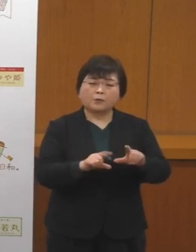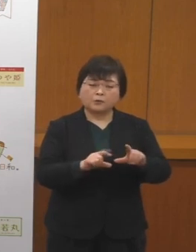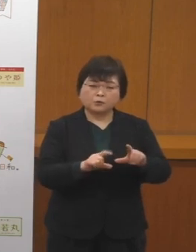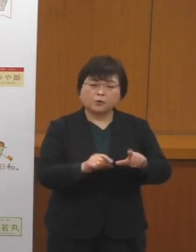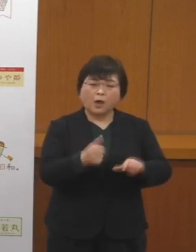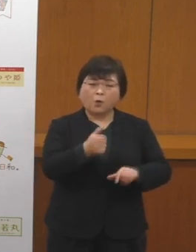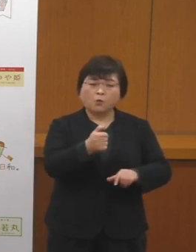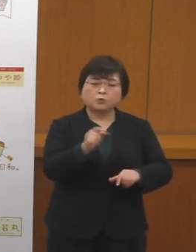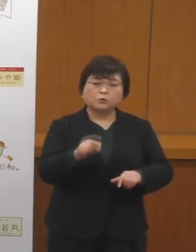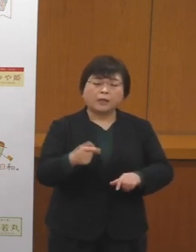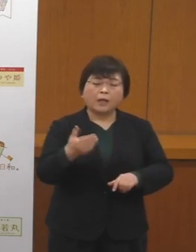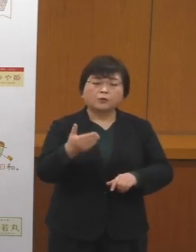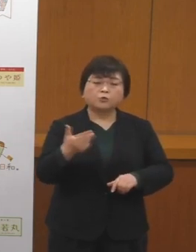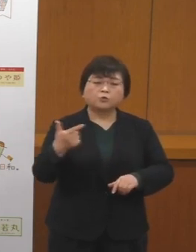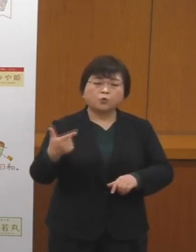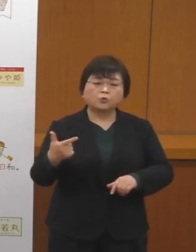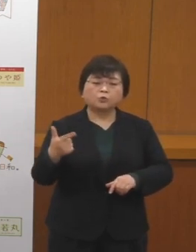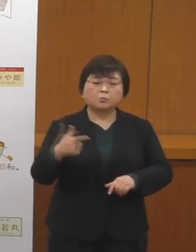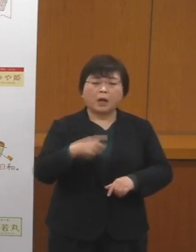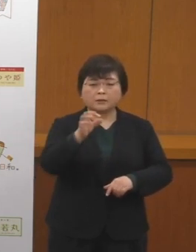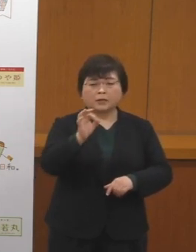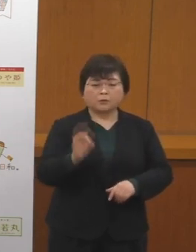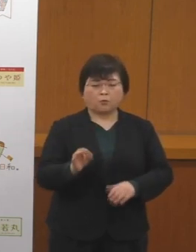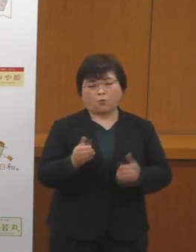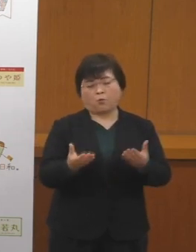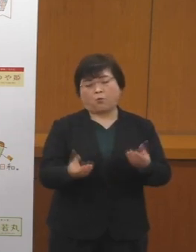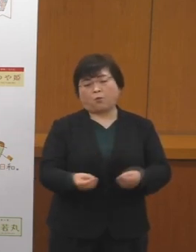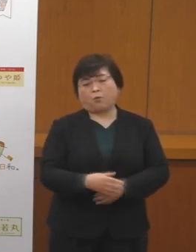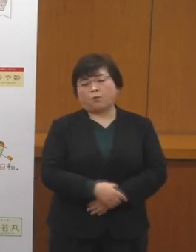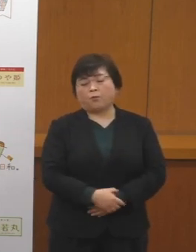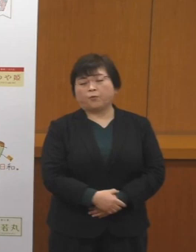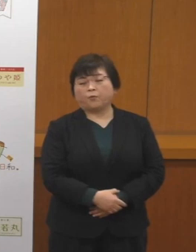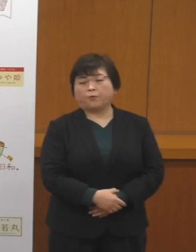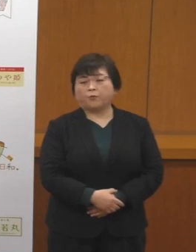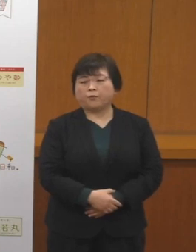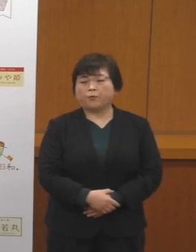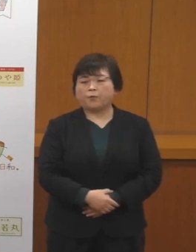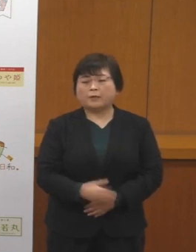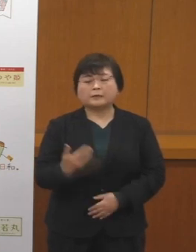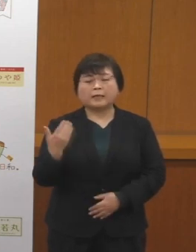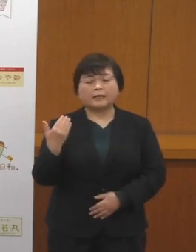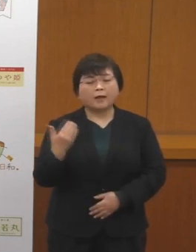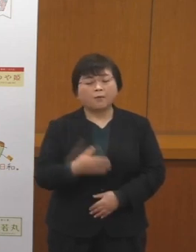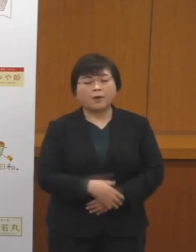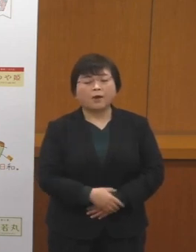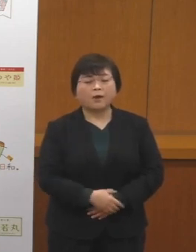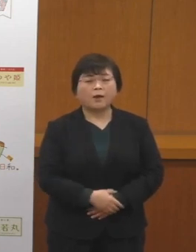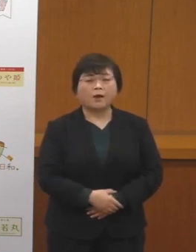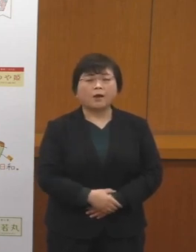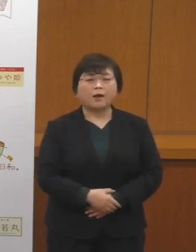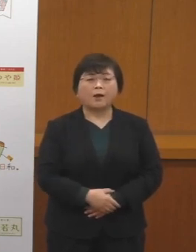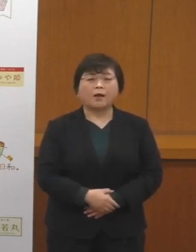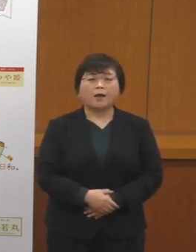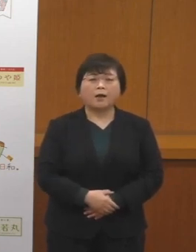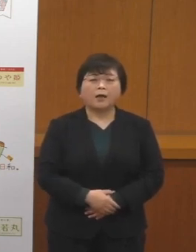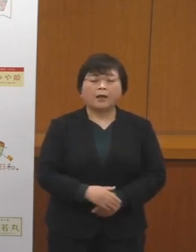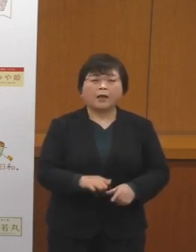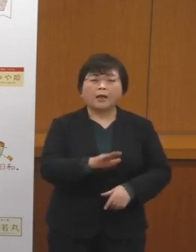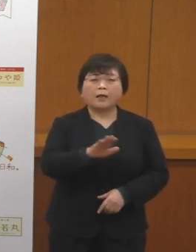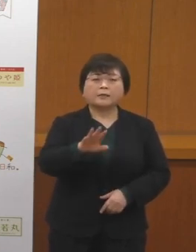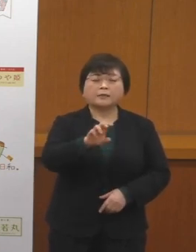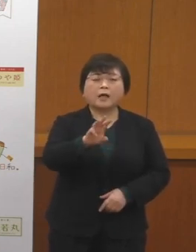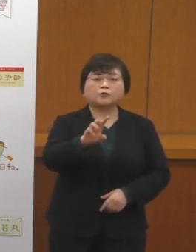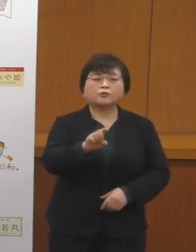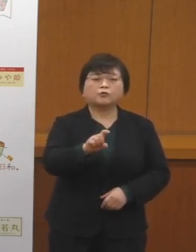率は50.96%でありました前回はですね平成